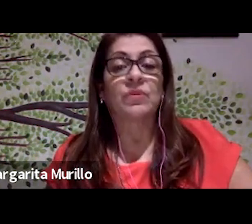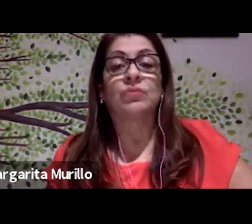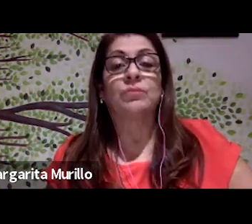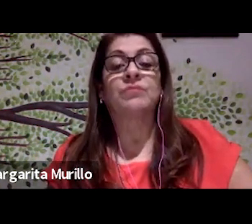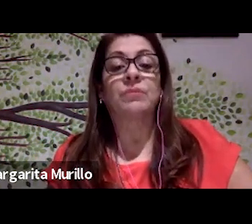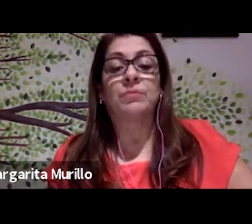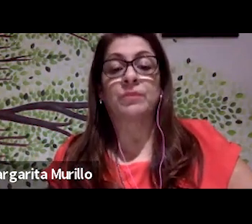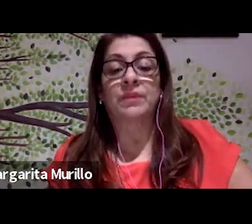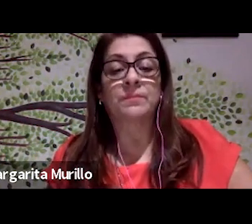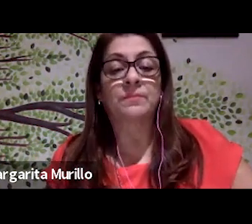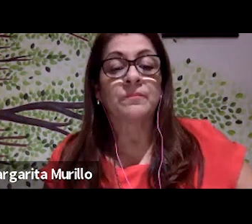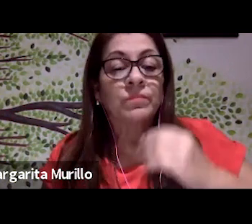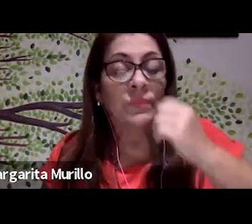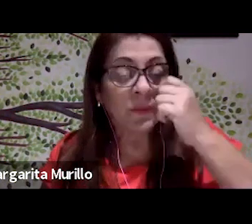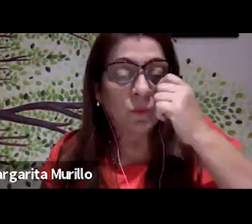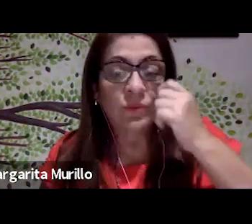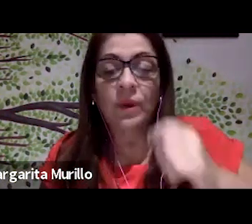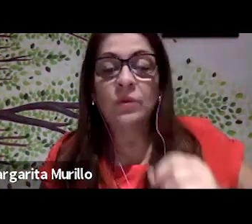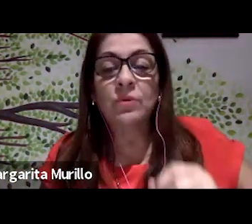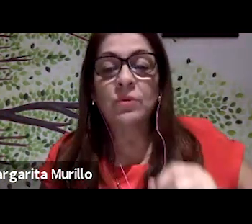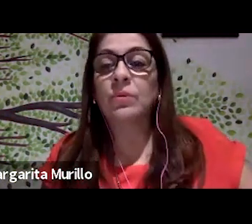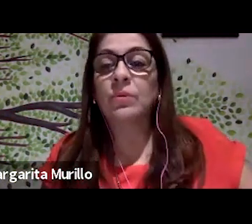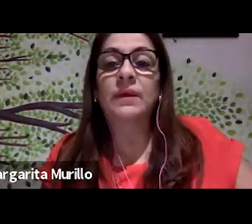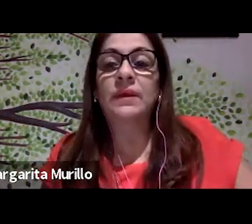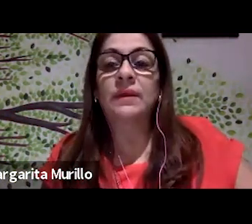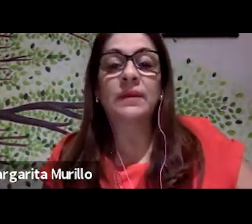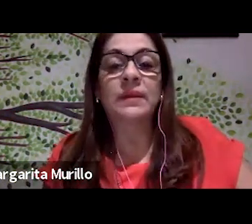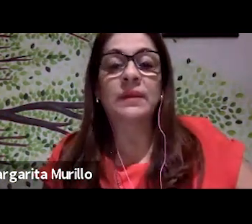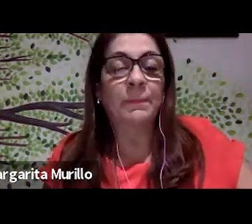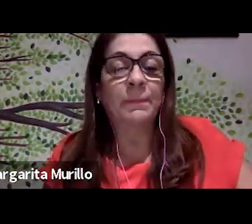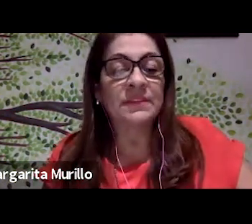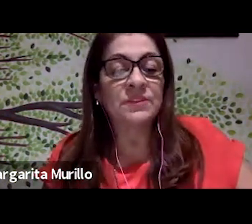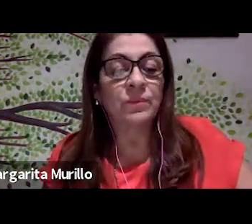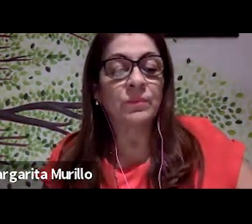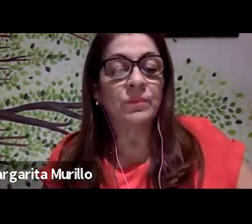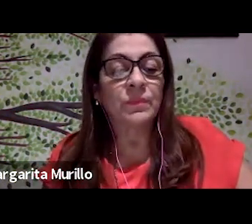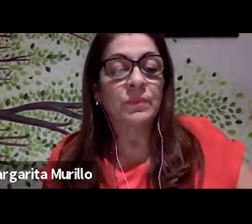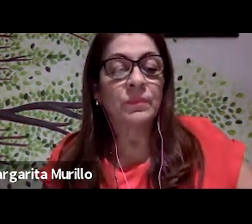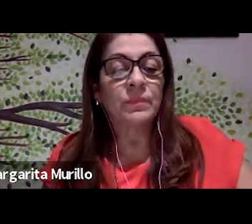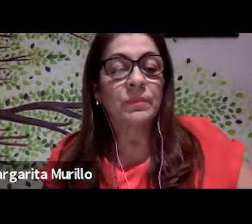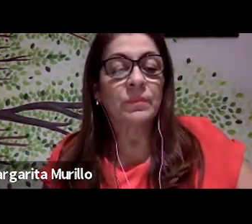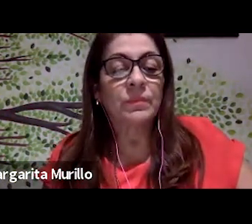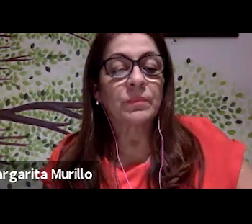un segundo Por favor porque cuando hago la presentación